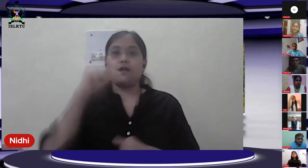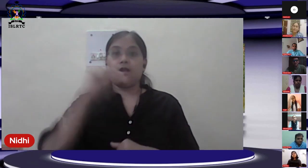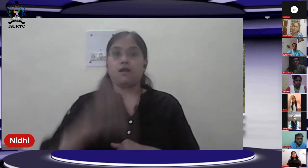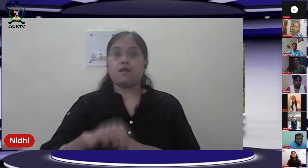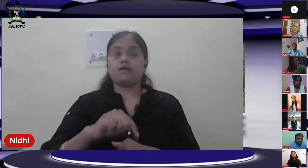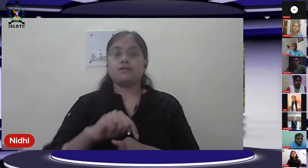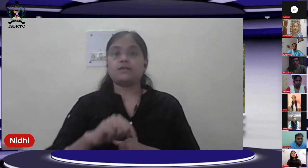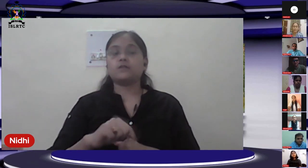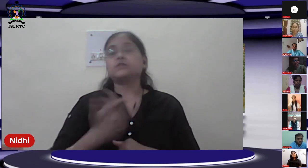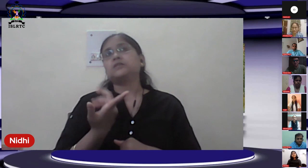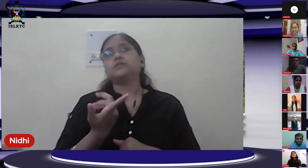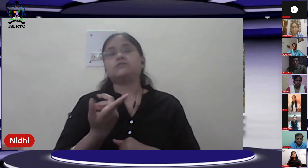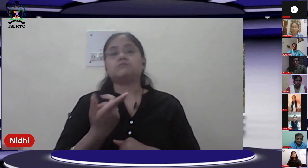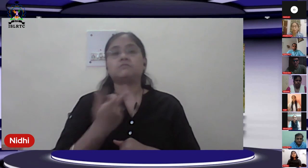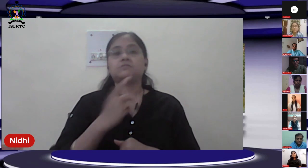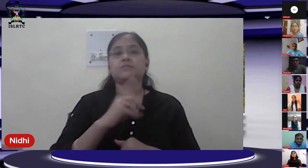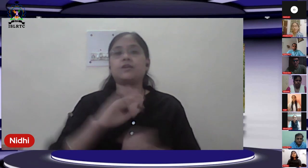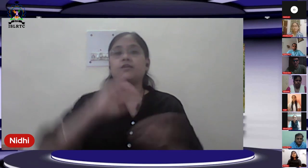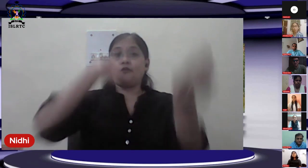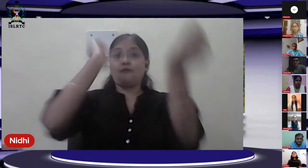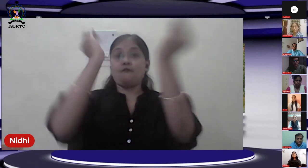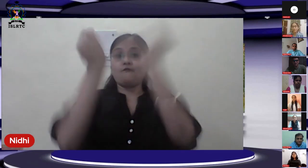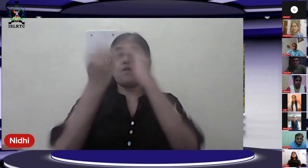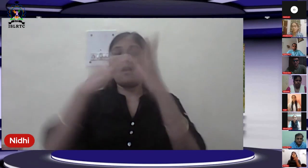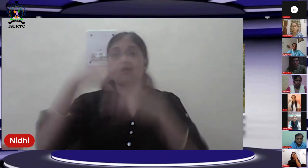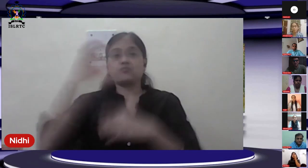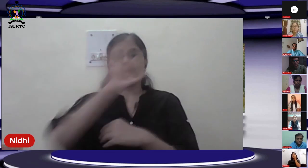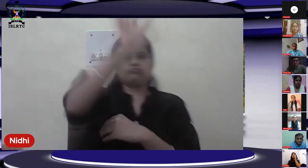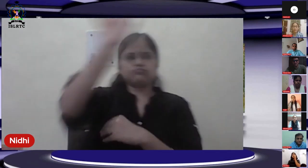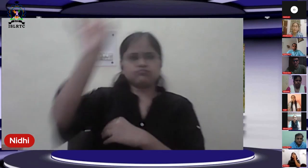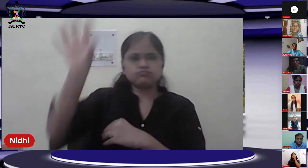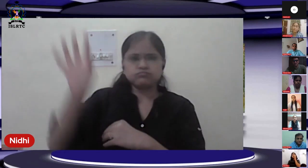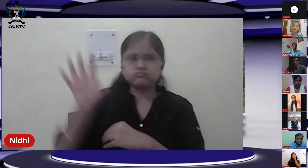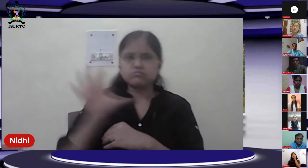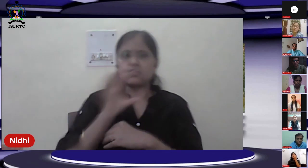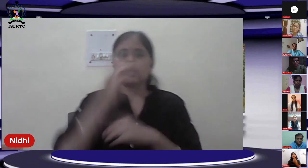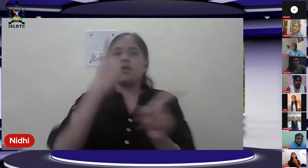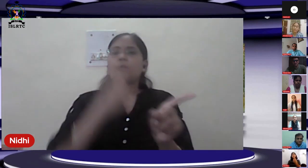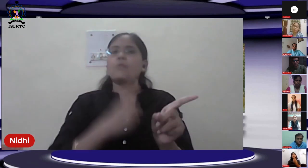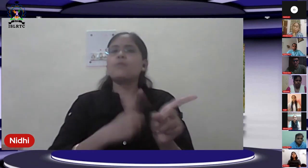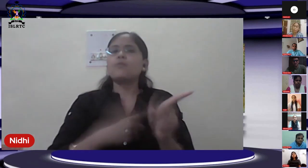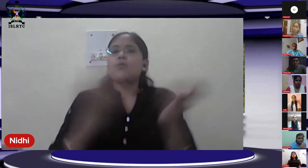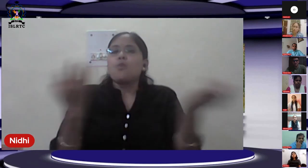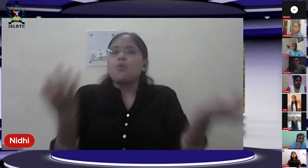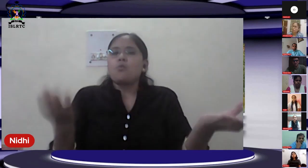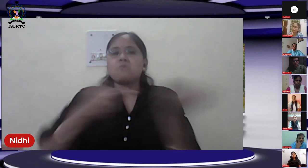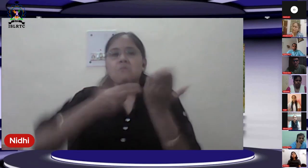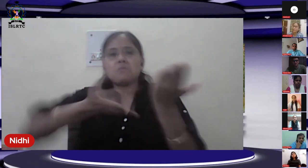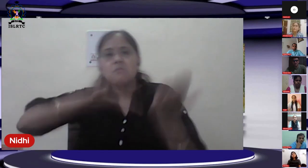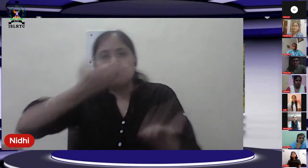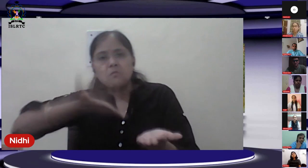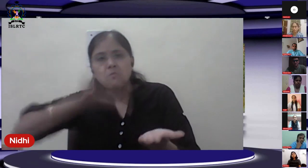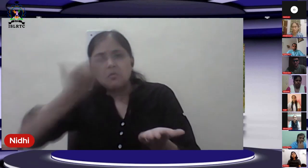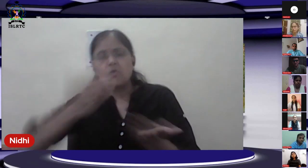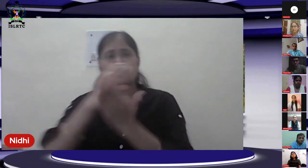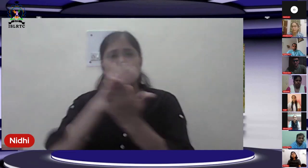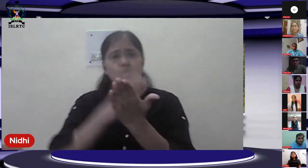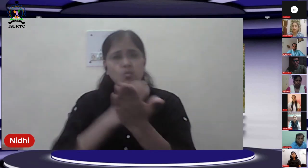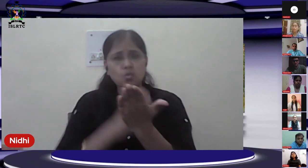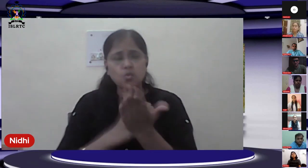में योग की ट्रेनिंग दी जाती है, बहुत सारे फॉरनर्स हैं, बहुत सारी कंट्री में इसके लिए कोर्स होते हैं, बहुत एक्सपेंसिव कोर्स होते हैं। तो